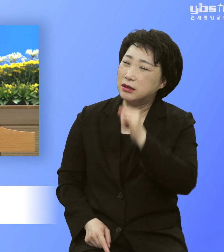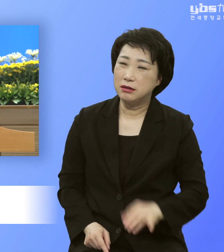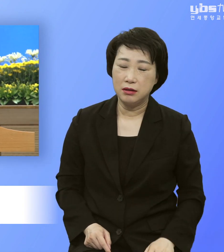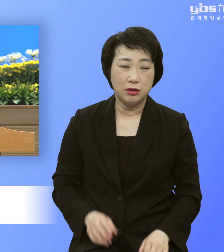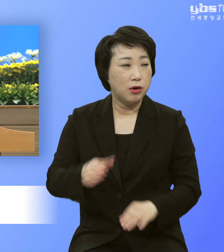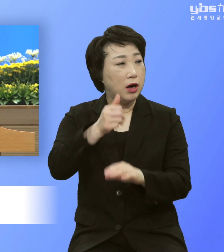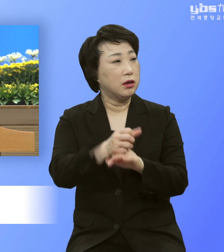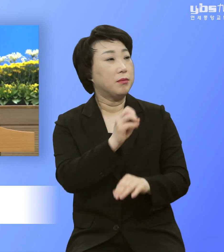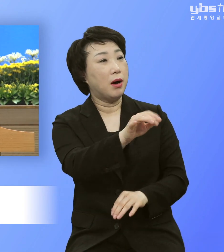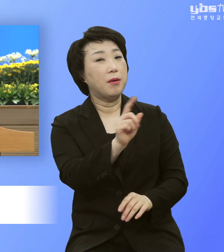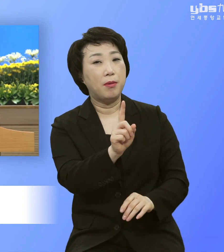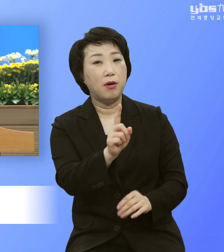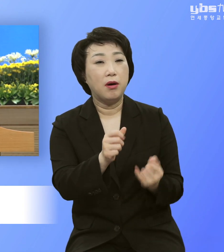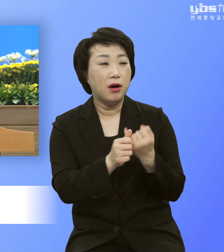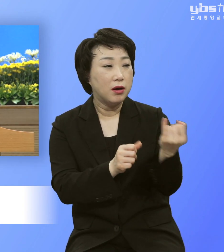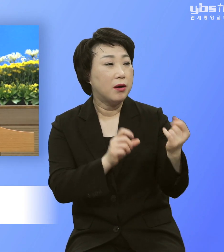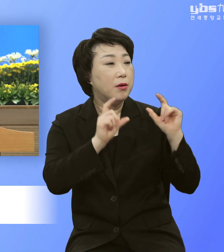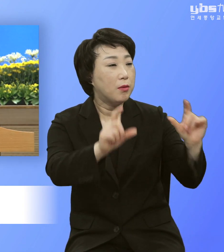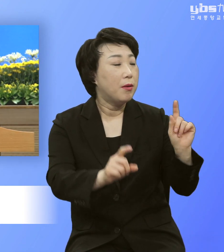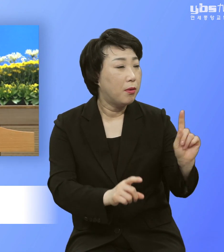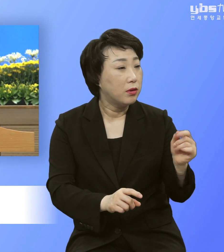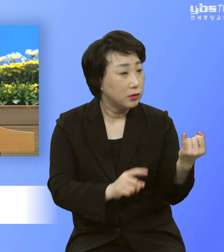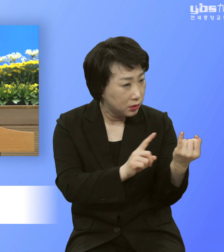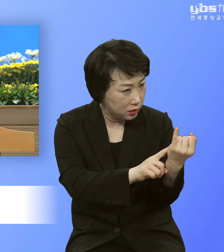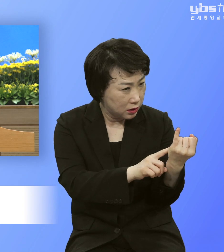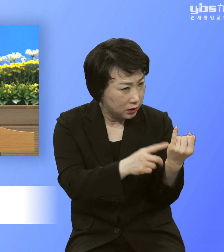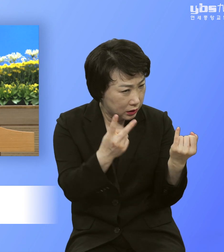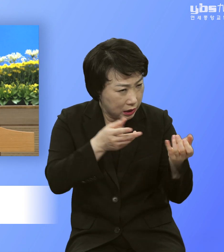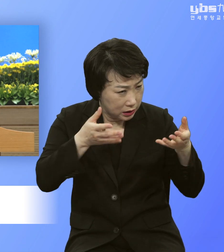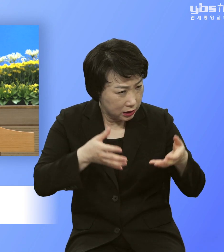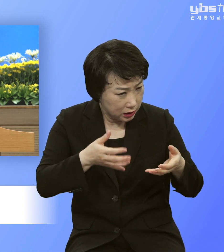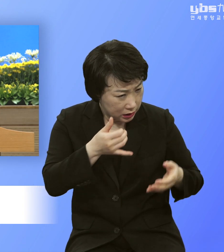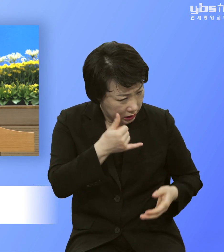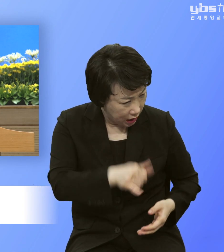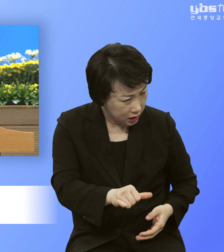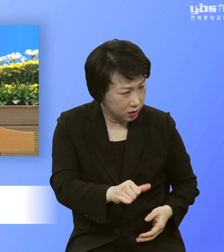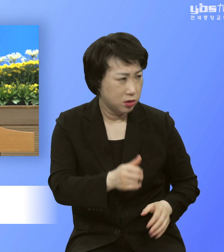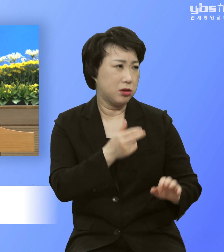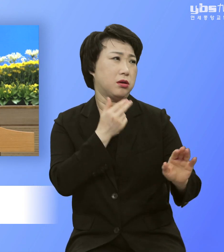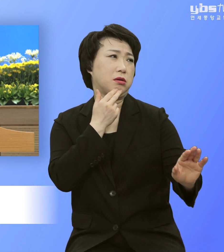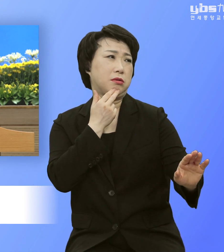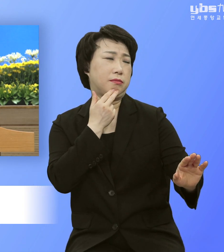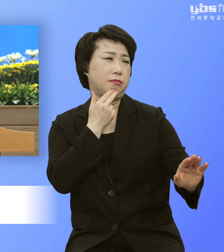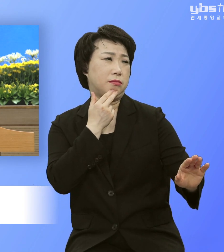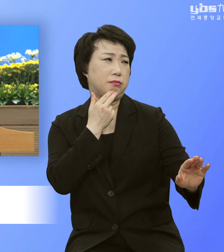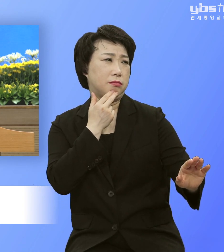근데 왕이 뭐라고 한 줄 알아? 내게서 자식이